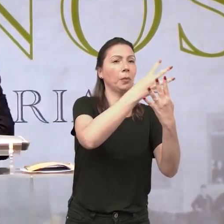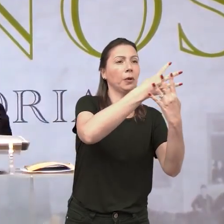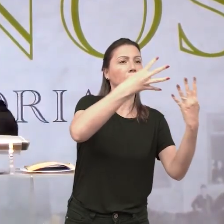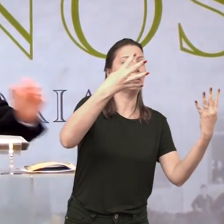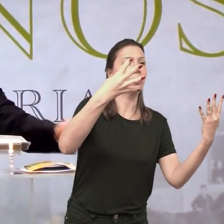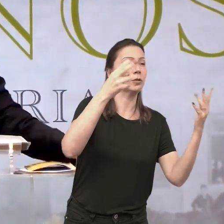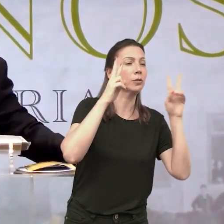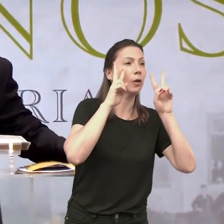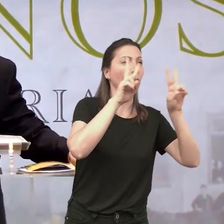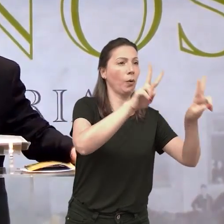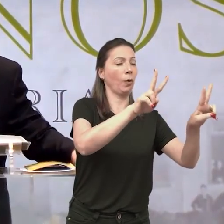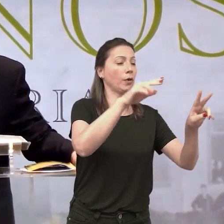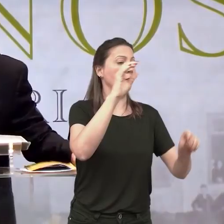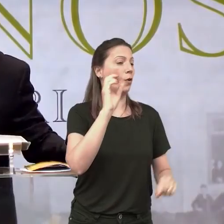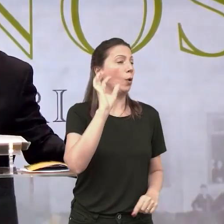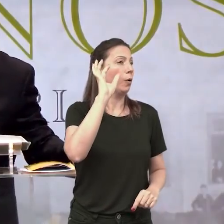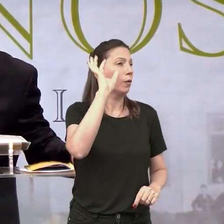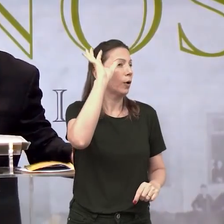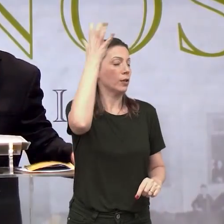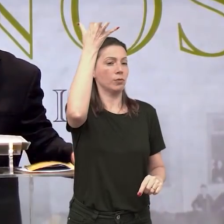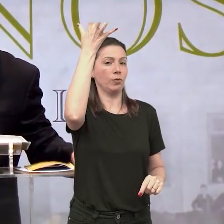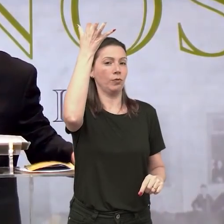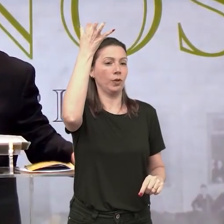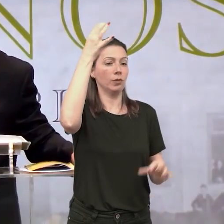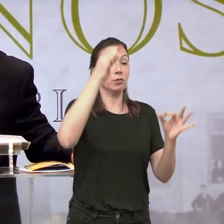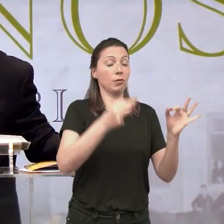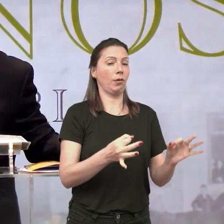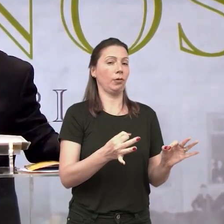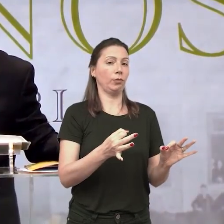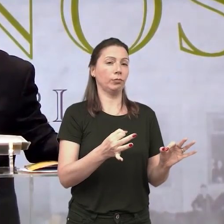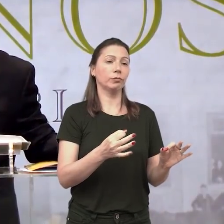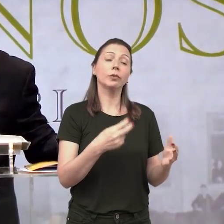A palavra entendimento aqui